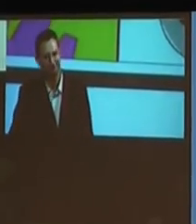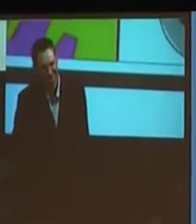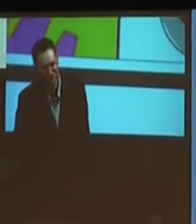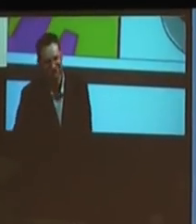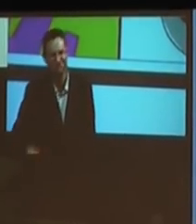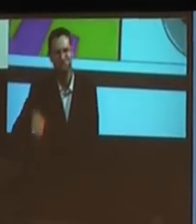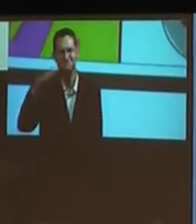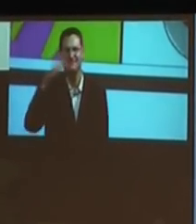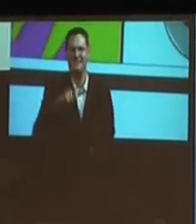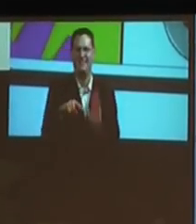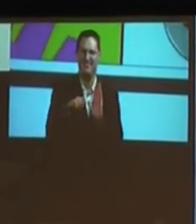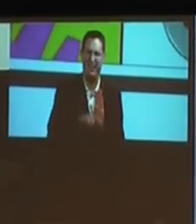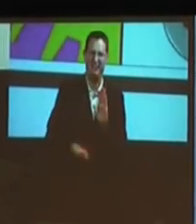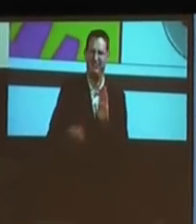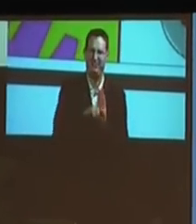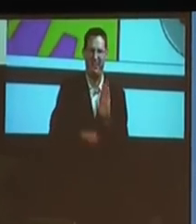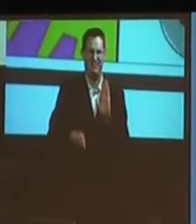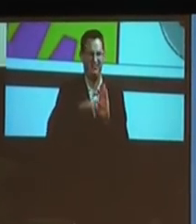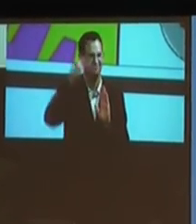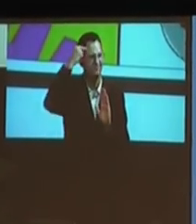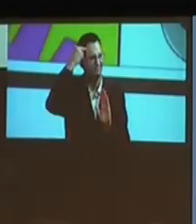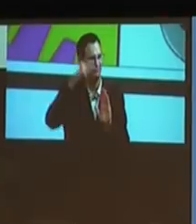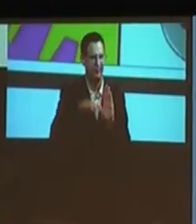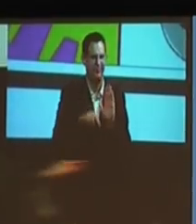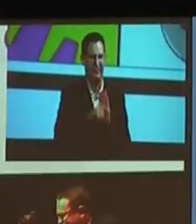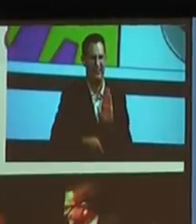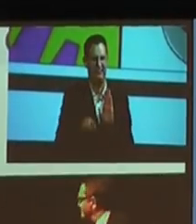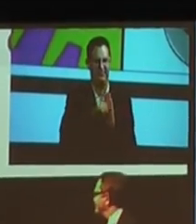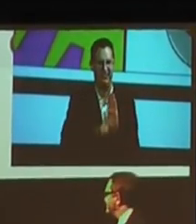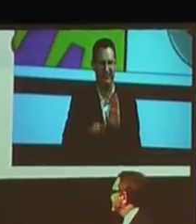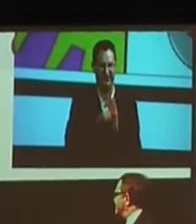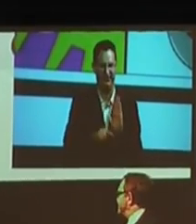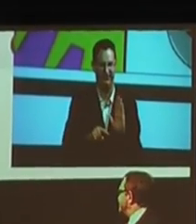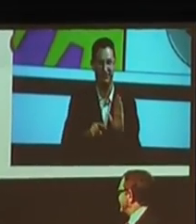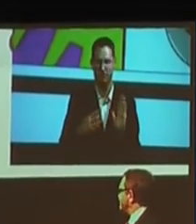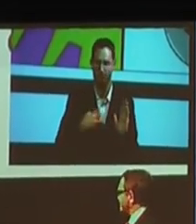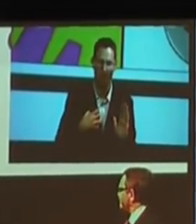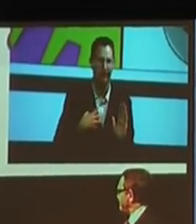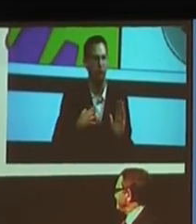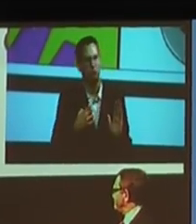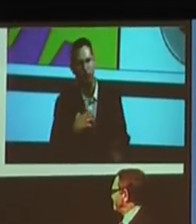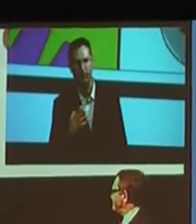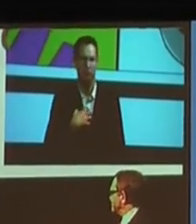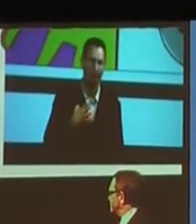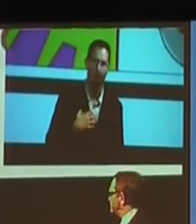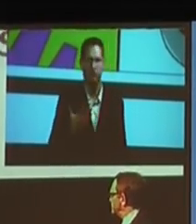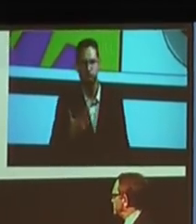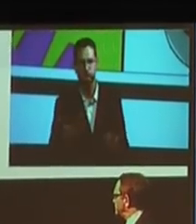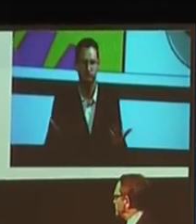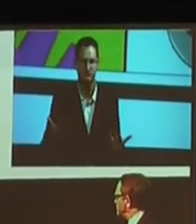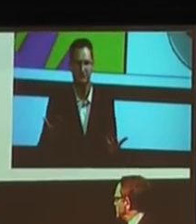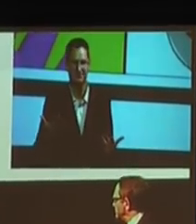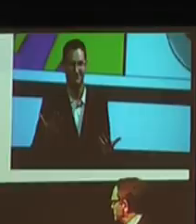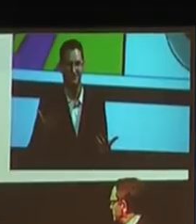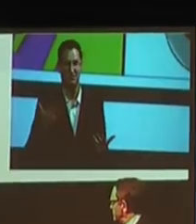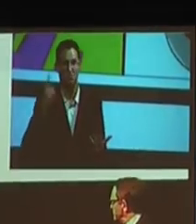vor beschäftigen. Und wenn diese Kinder einfach aufwachsen in dem